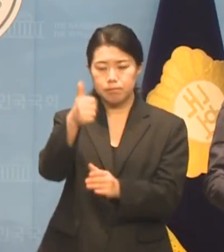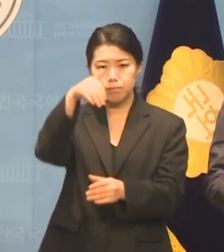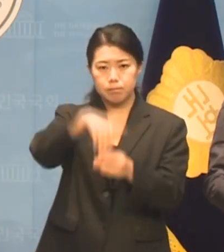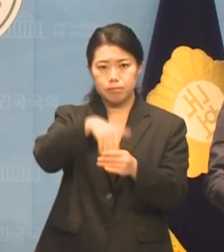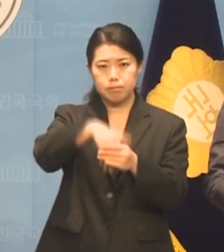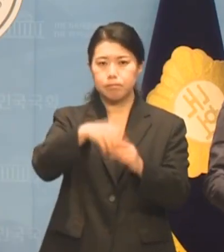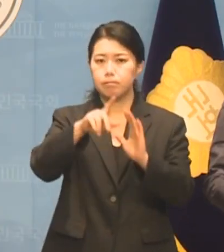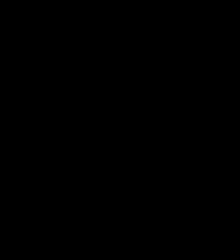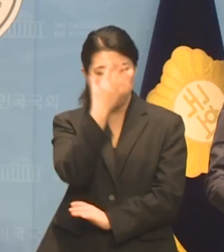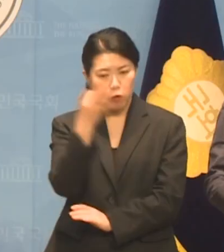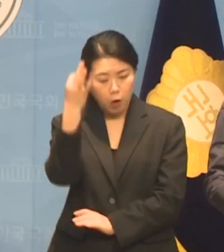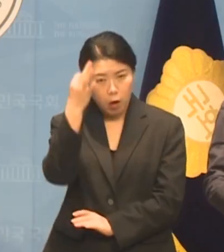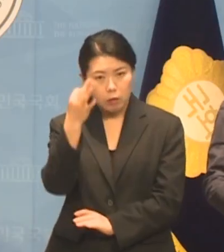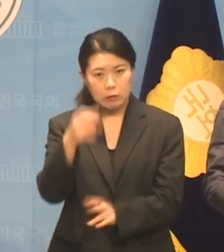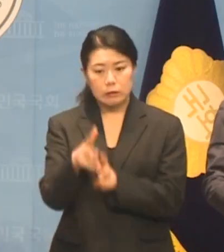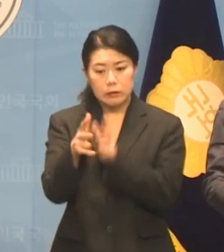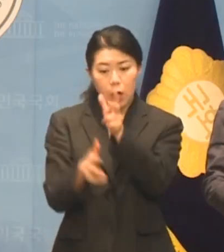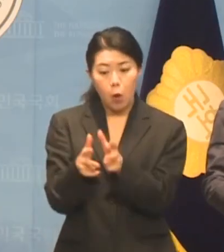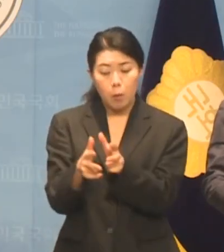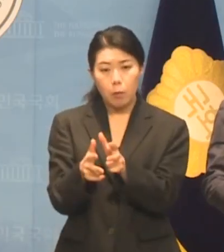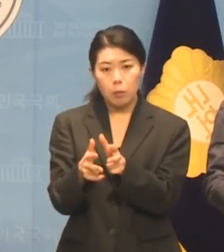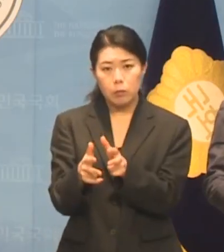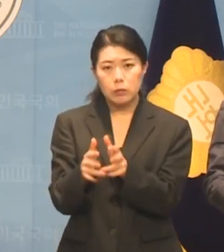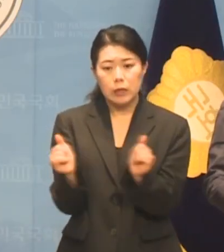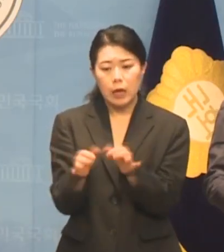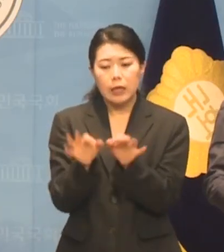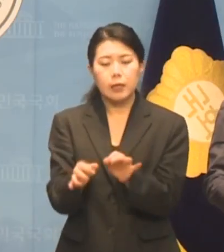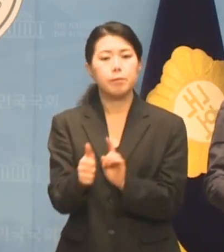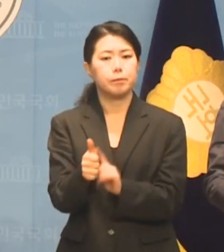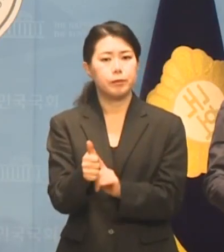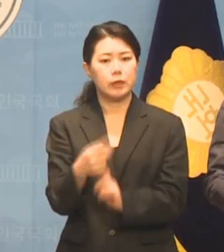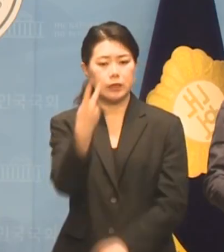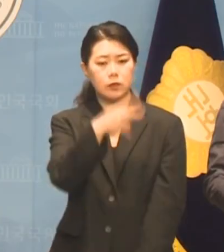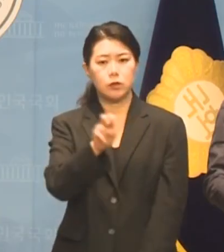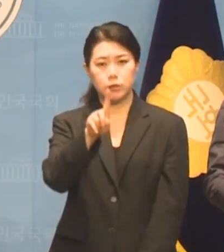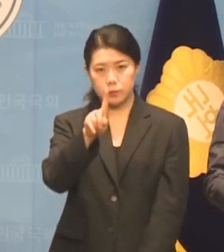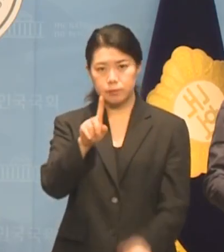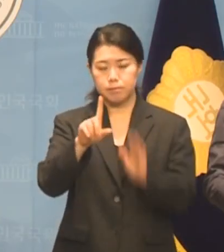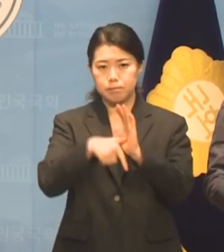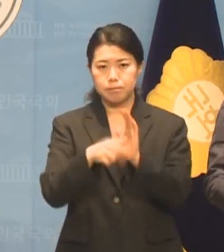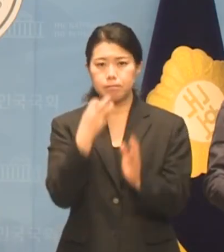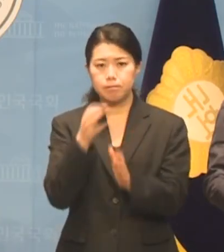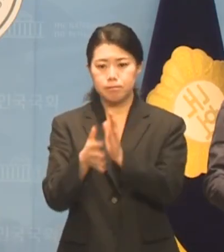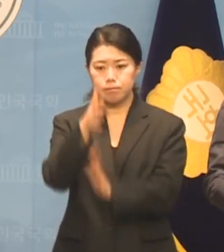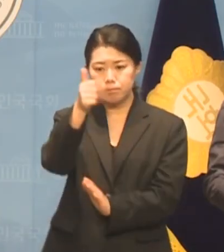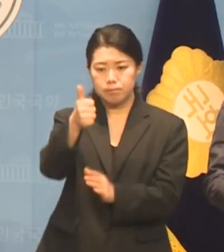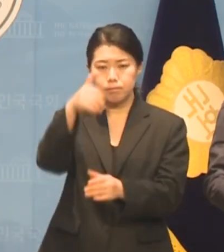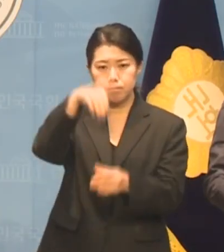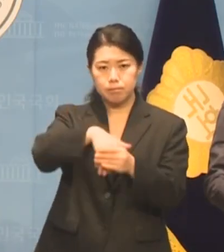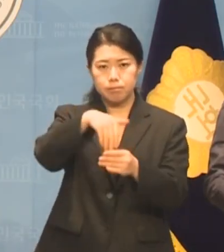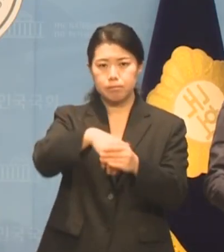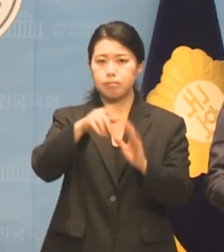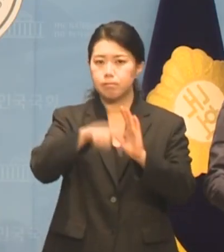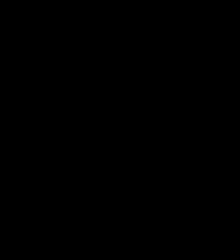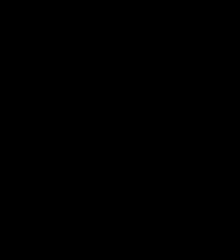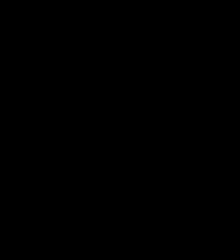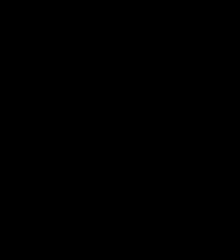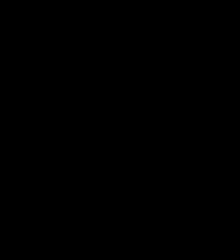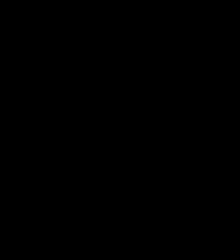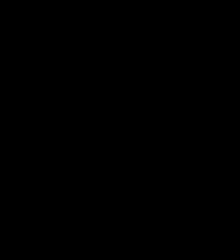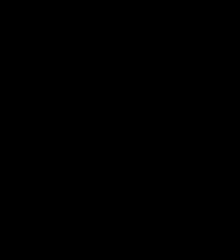당시 명태균 씨 사업가 김모 씨가 2021년 서울시장 보궐선거 당시 명태균